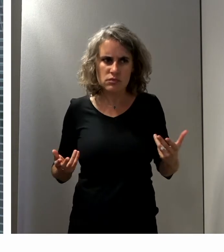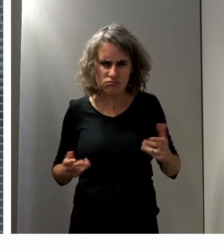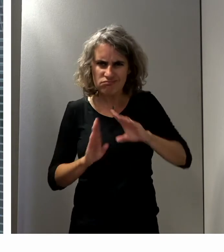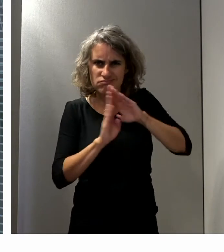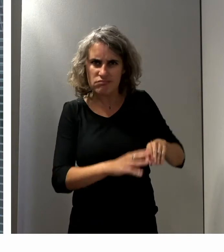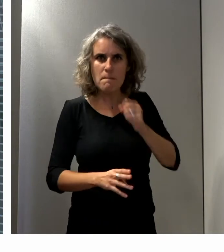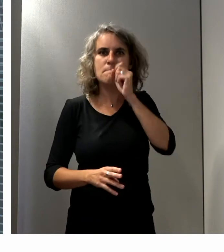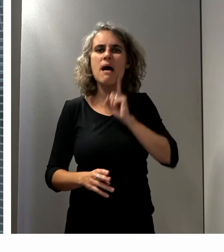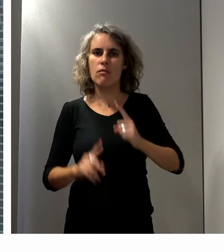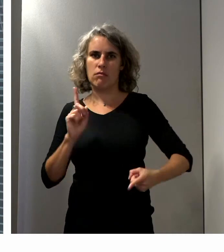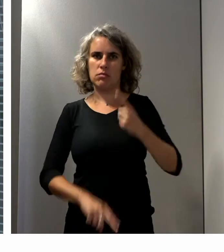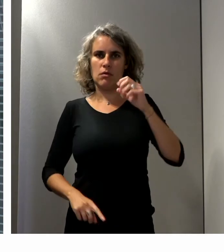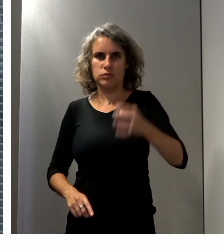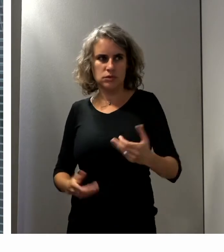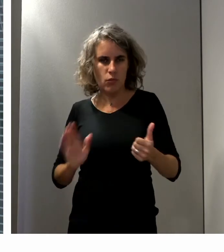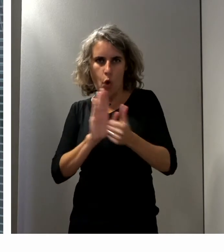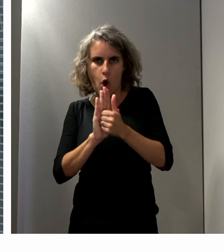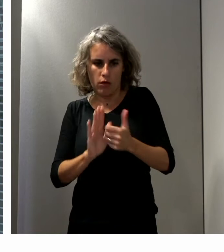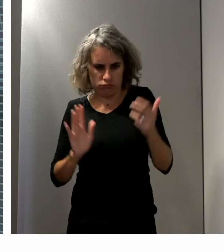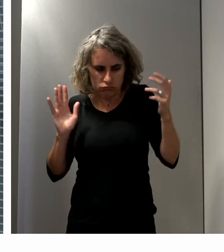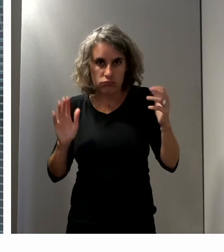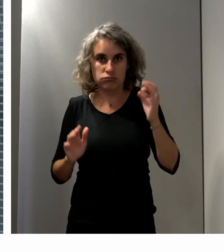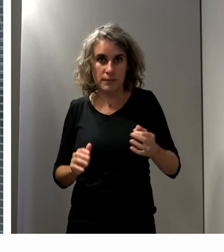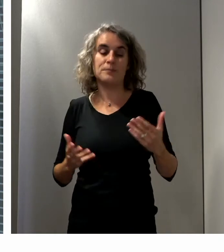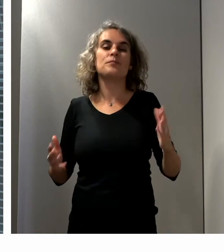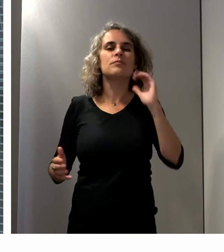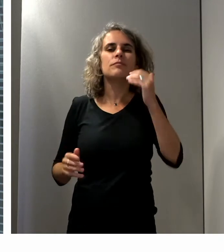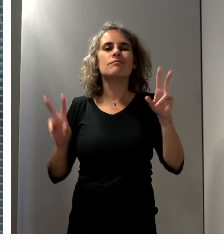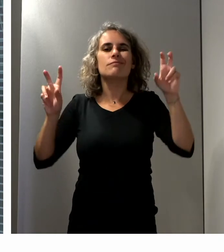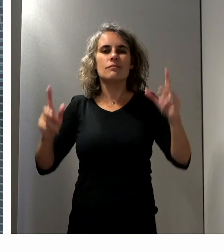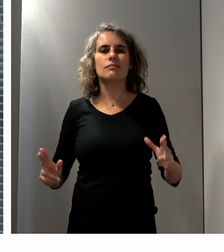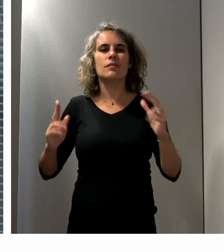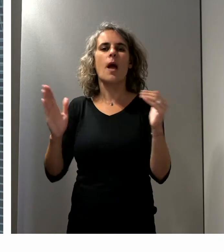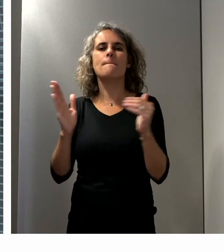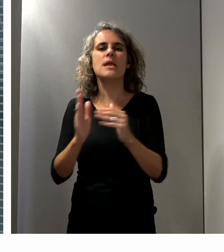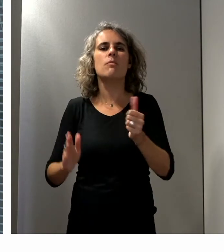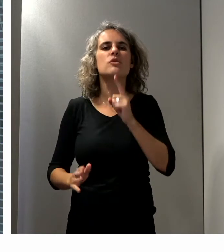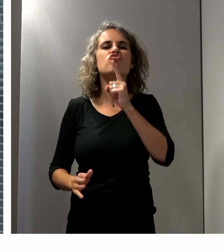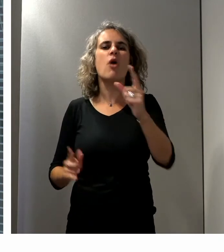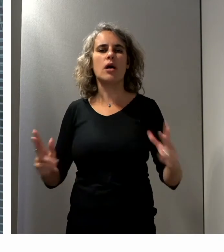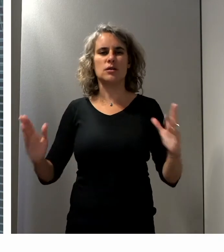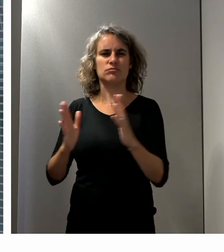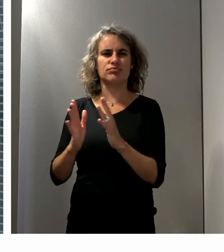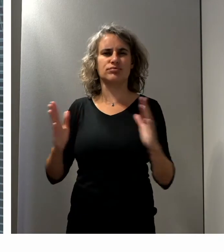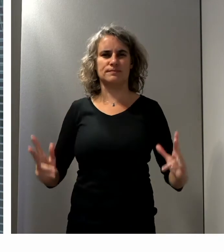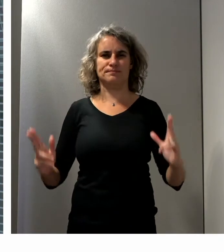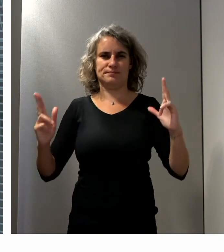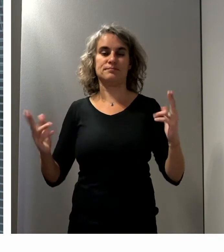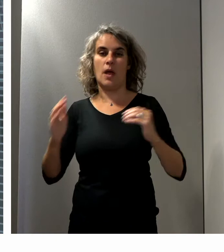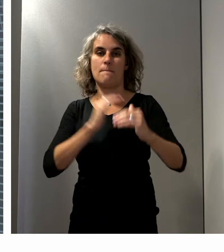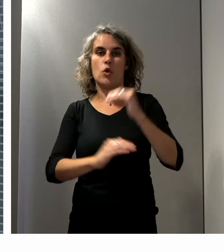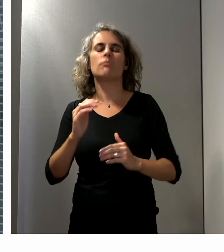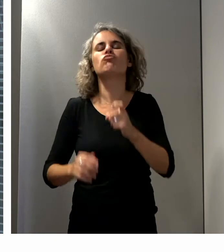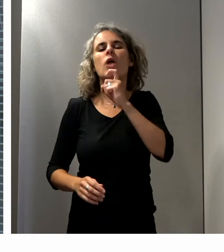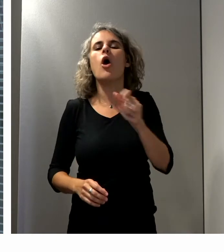parentalité, c'est extrêmement important. Et pour cela, dans le cadre des 1000 premiers jours, chantier qui est mené, hein, et on aura tout à l'heure